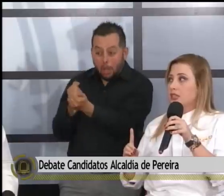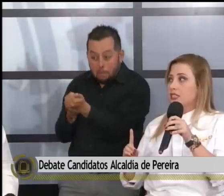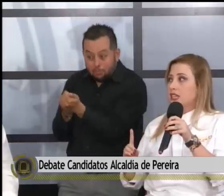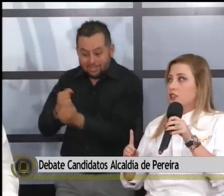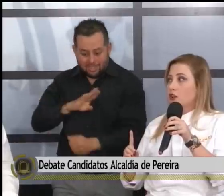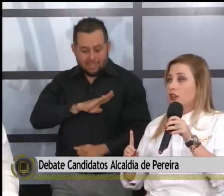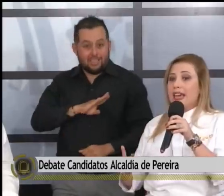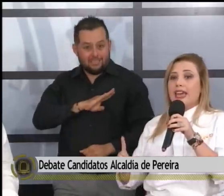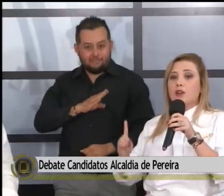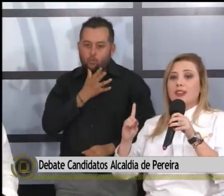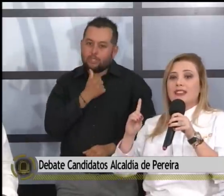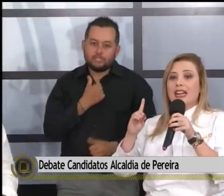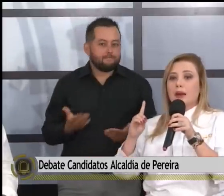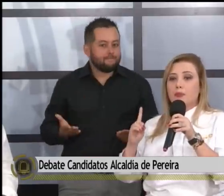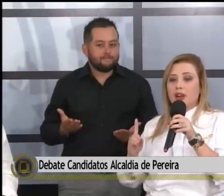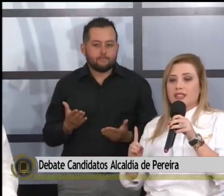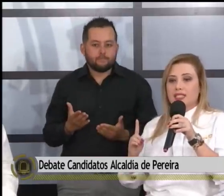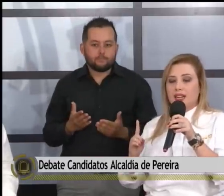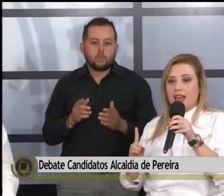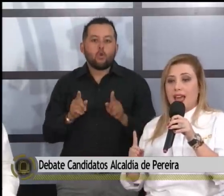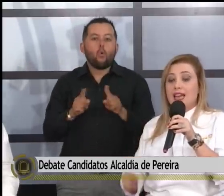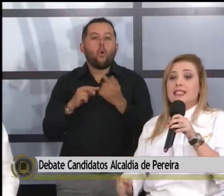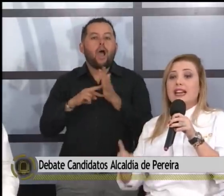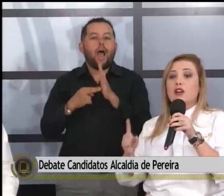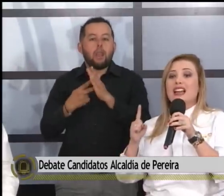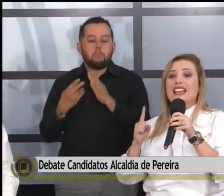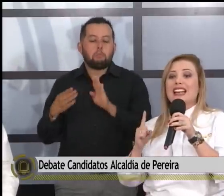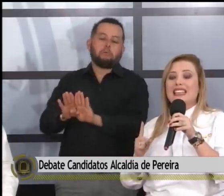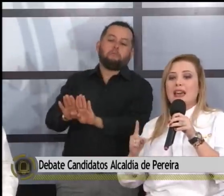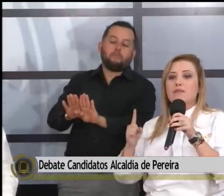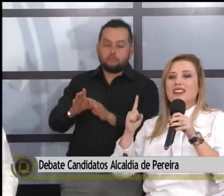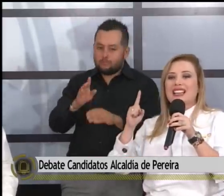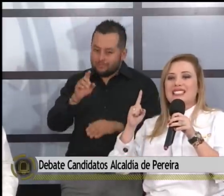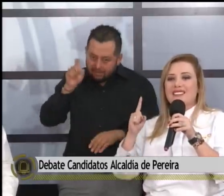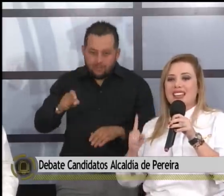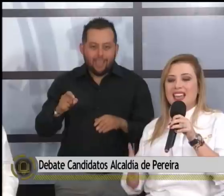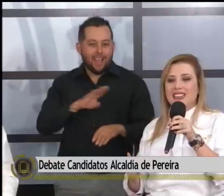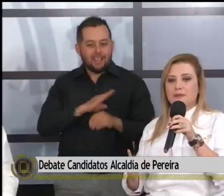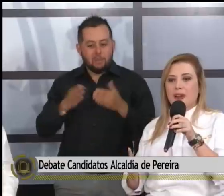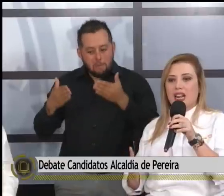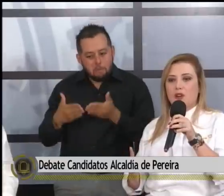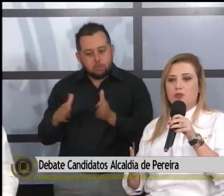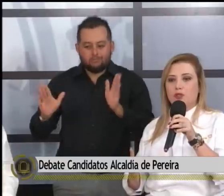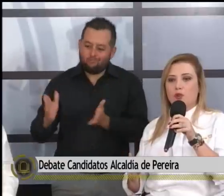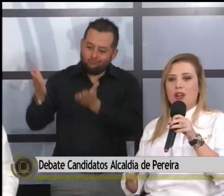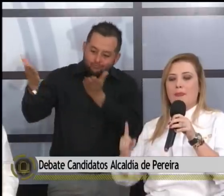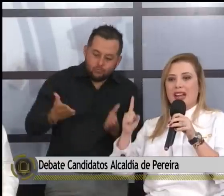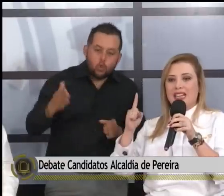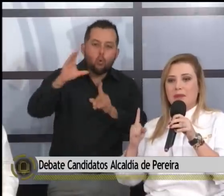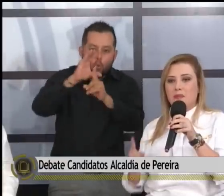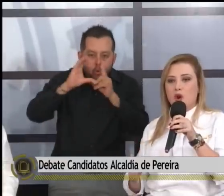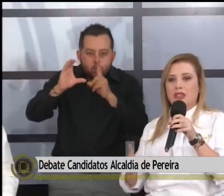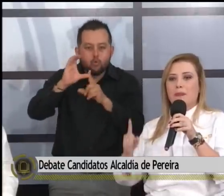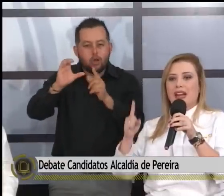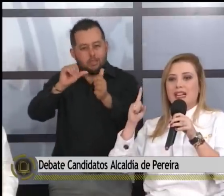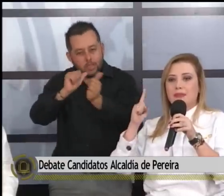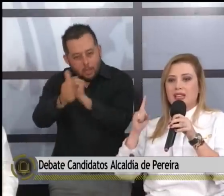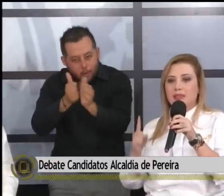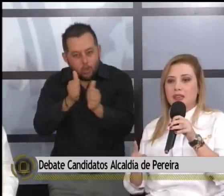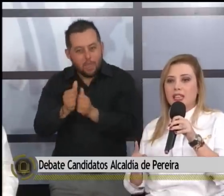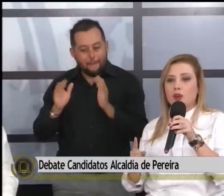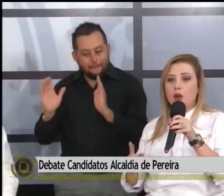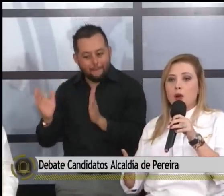de la administración, encuentran la puerta cerrada. Será una alcaldía de puertas abiertas para la cultura, para el deporte, para